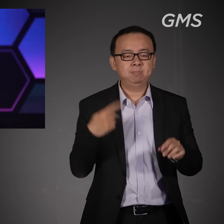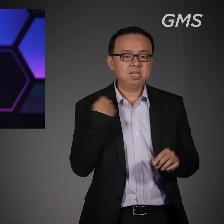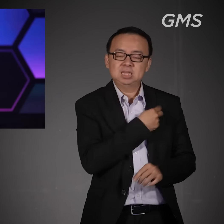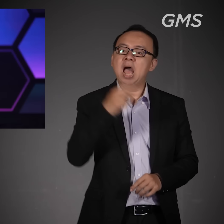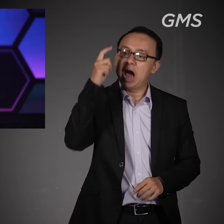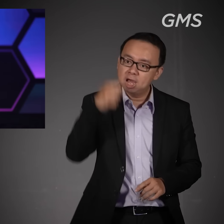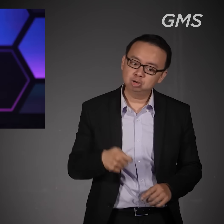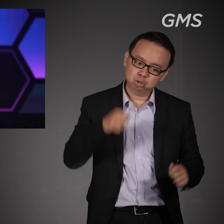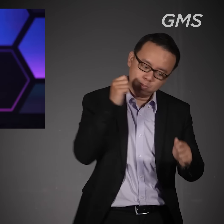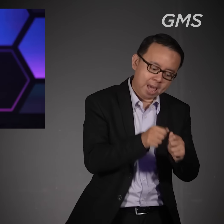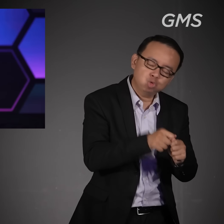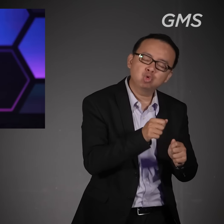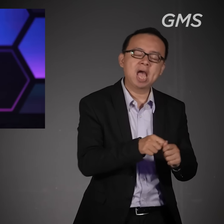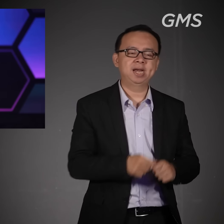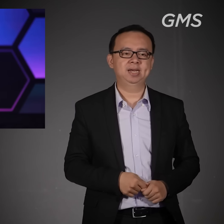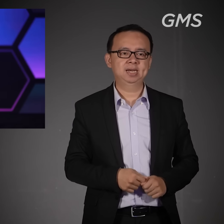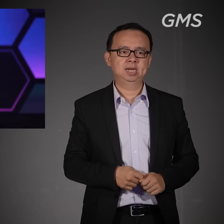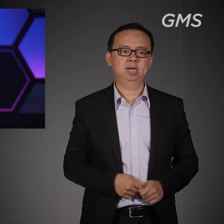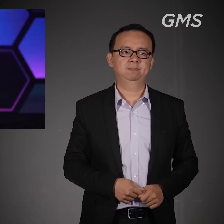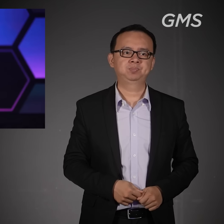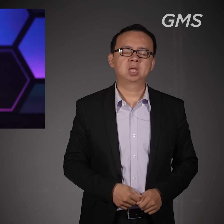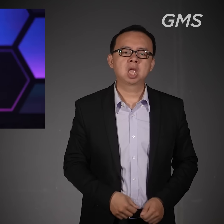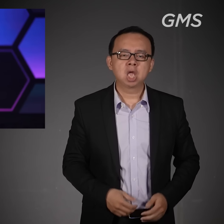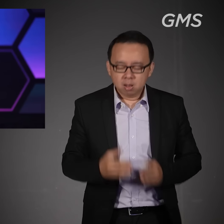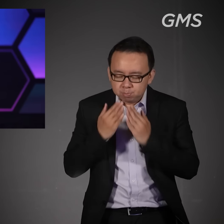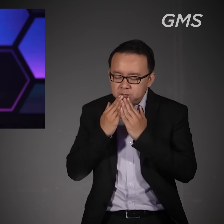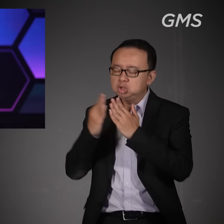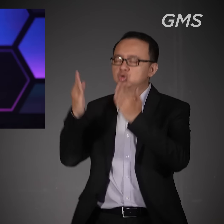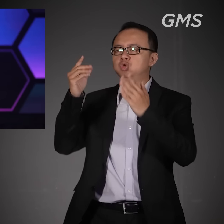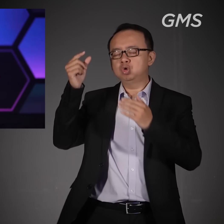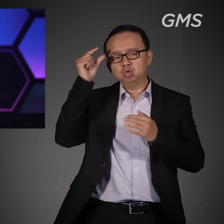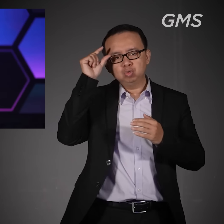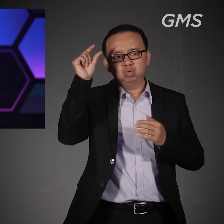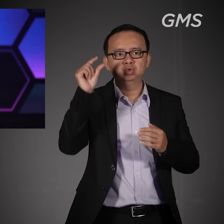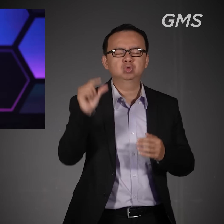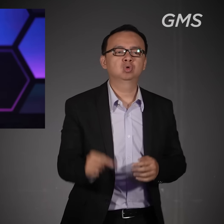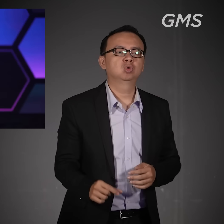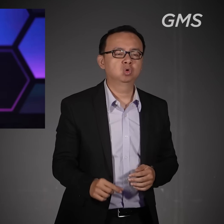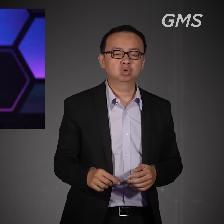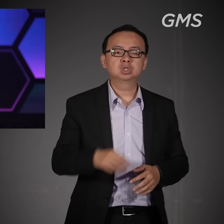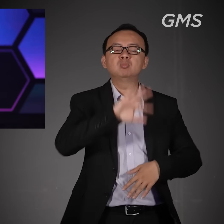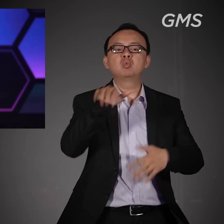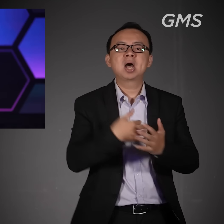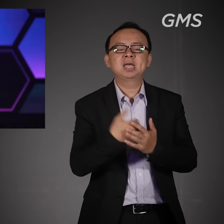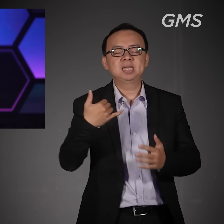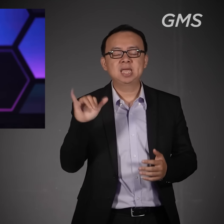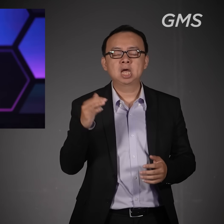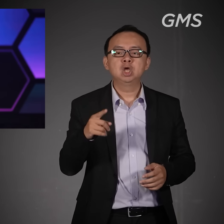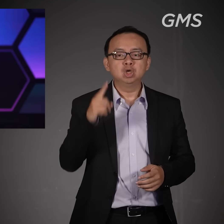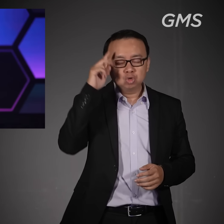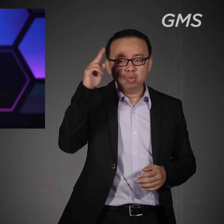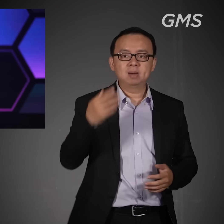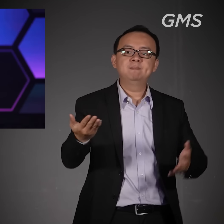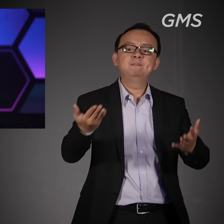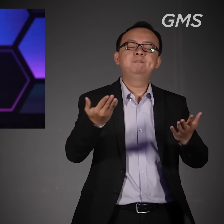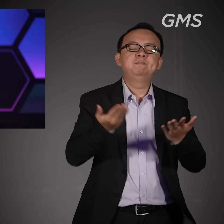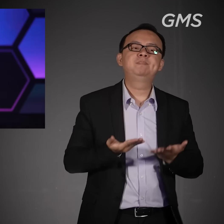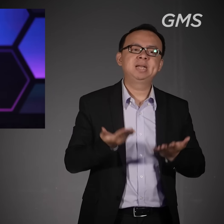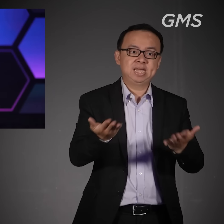roti 2 ikan. Syukuri, pecah-pecahkan. Nanti setelah itu multiplikasinya dari Tuhan, itu kuasa. Tapi memecahkan